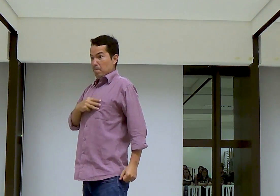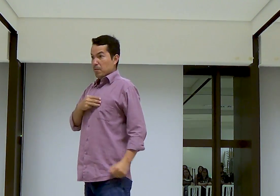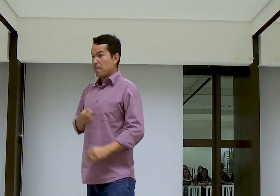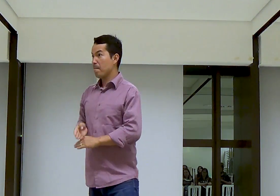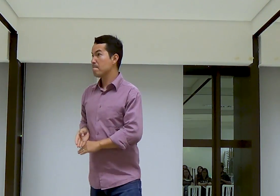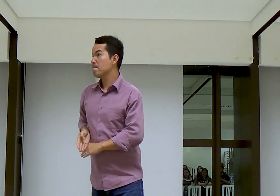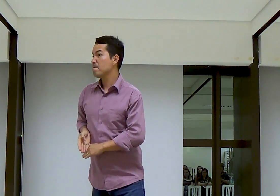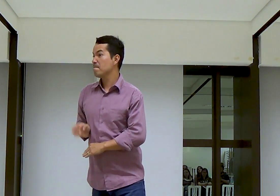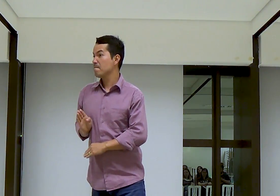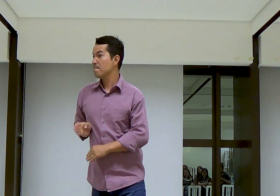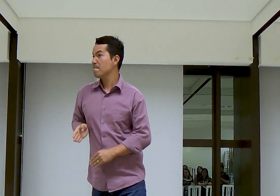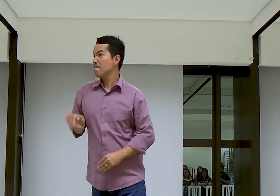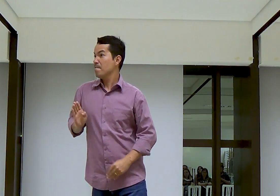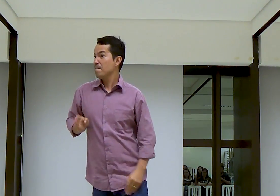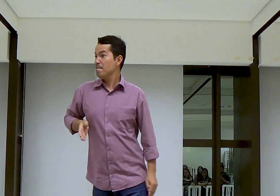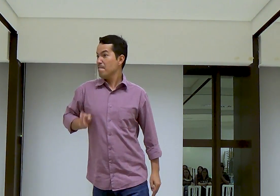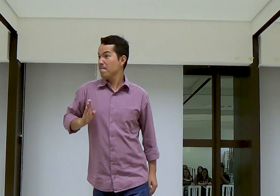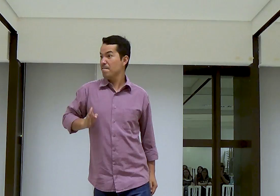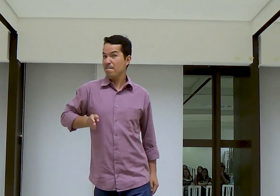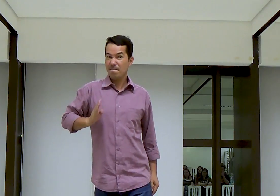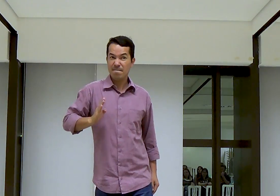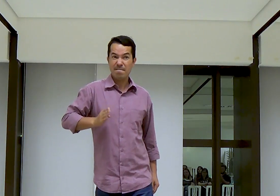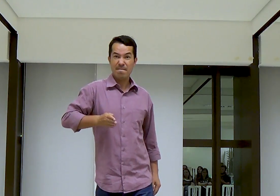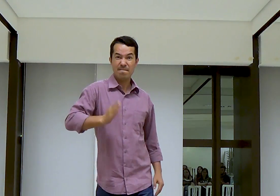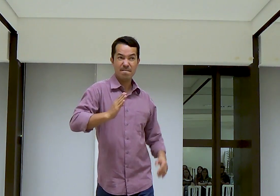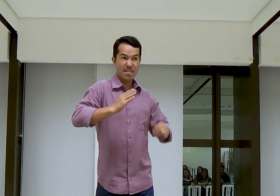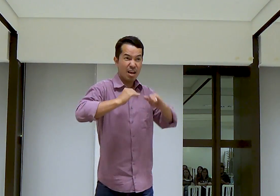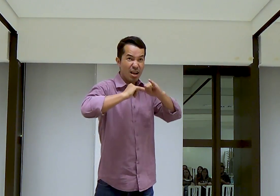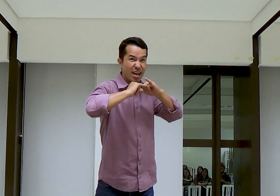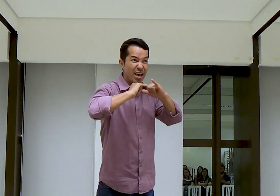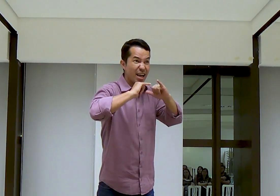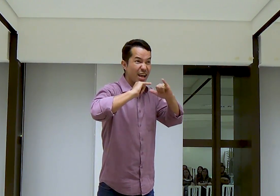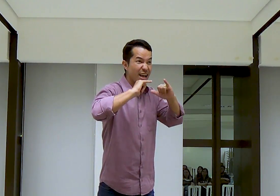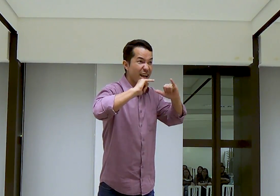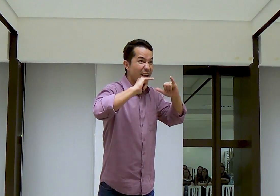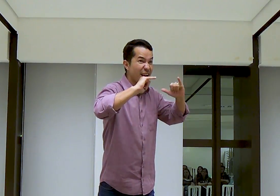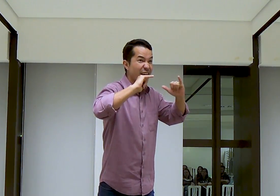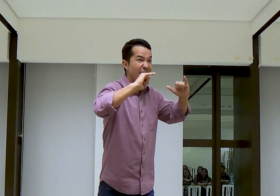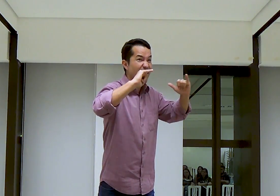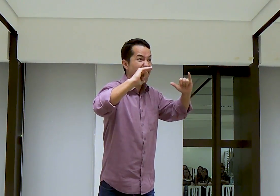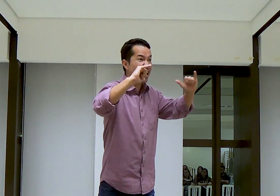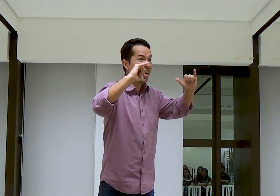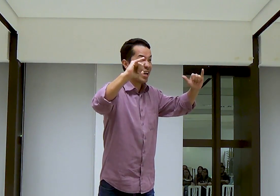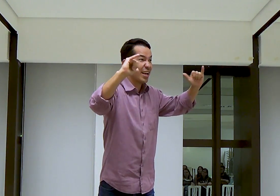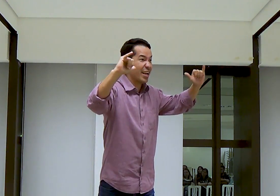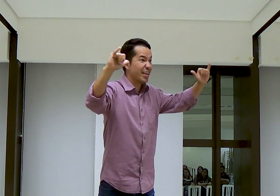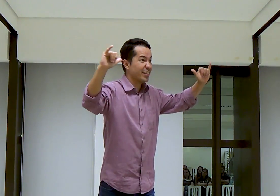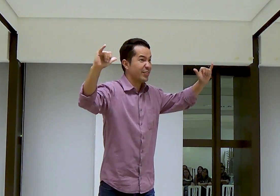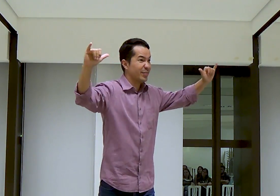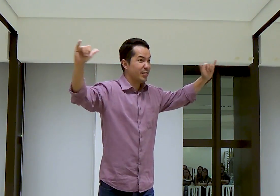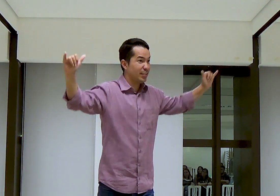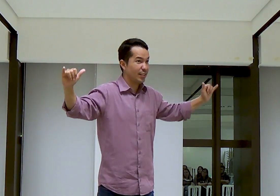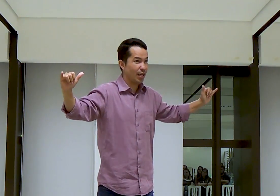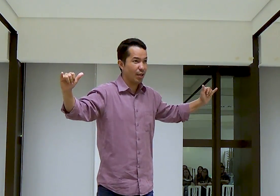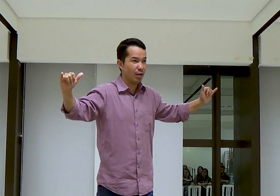a ter essa coragem de ir fazer missões, anunciar e